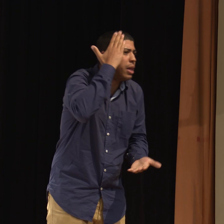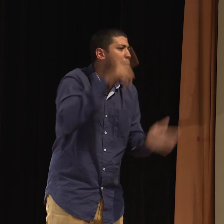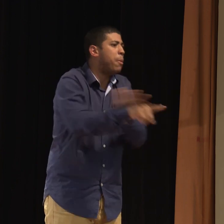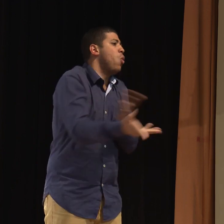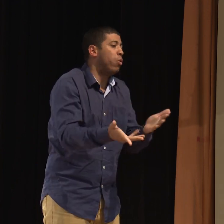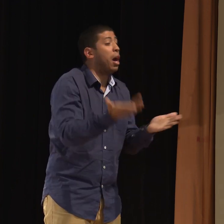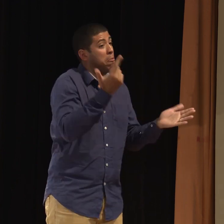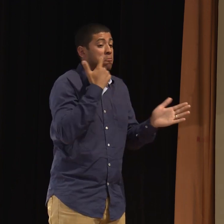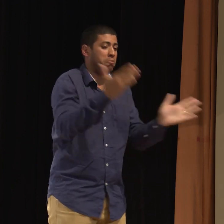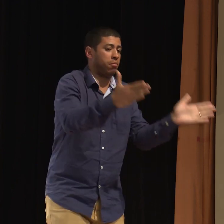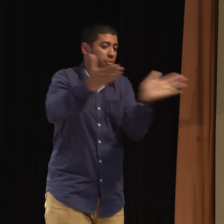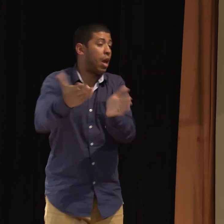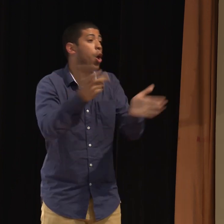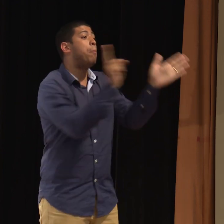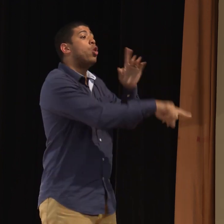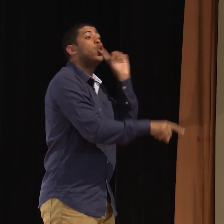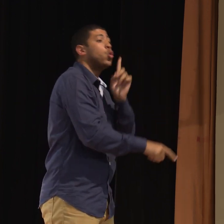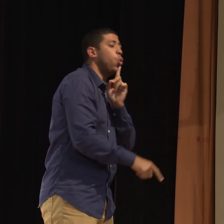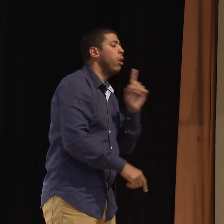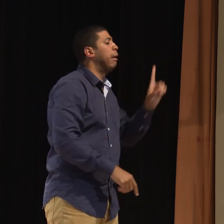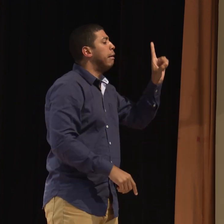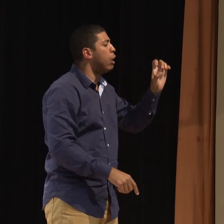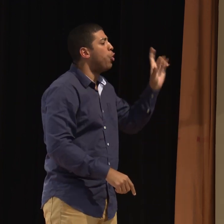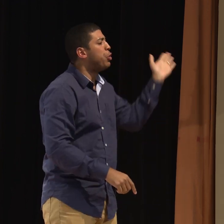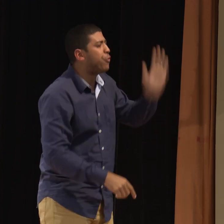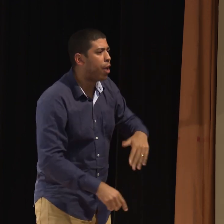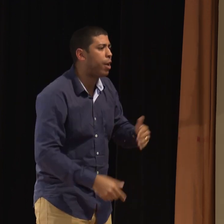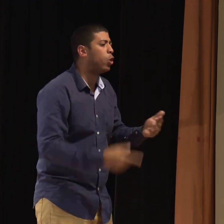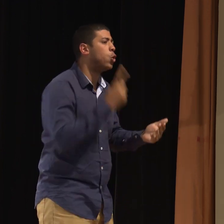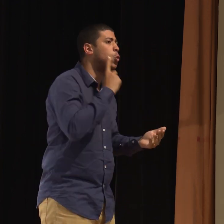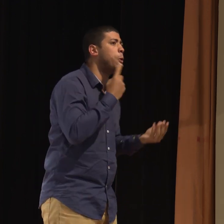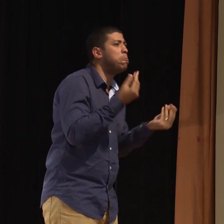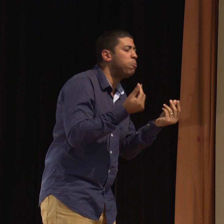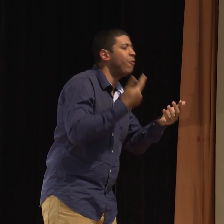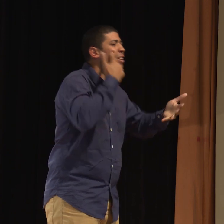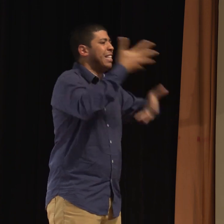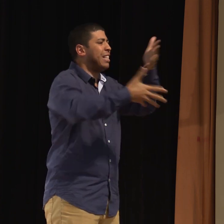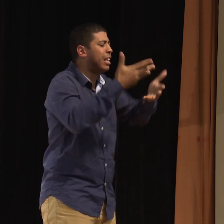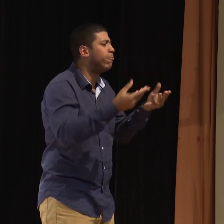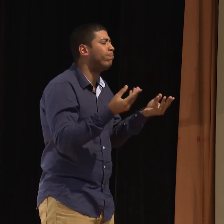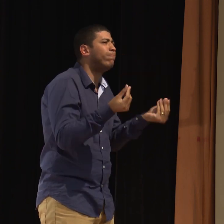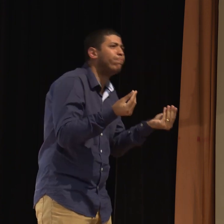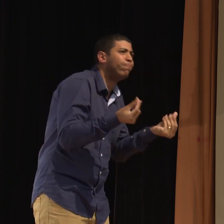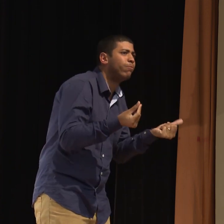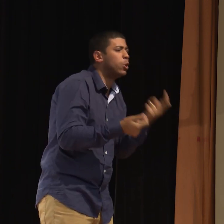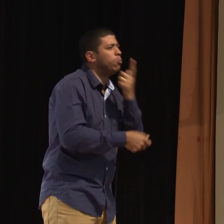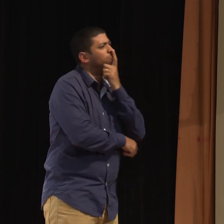mãe. Né? E aí você vai perguntar para uma criança surda, de onde viemos? O surdo de sinalizar, como que